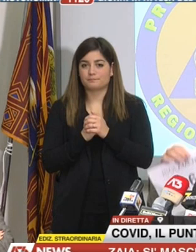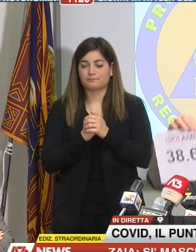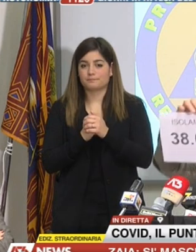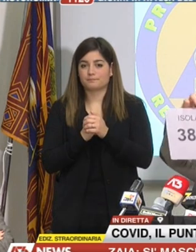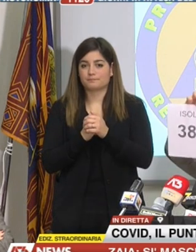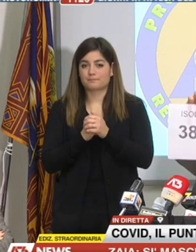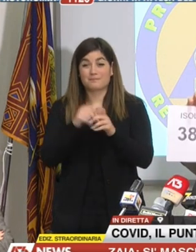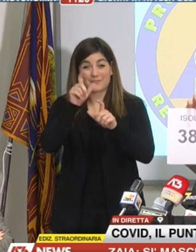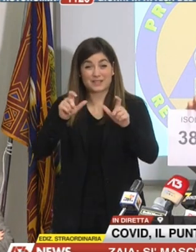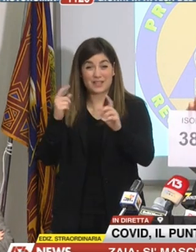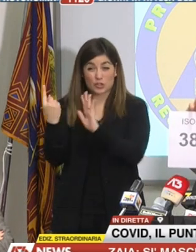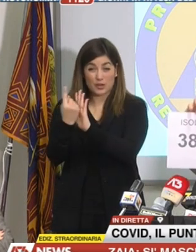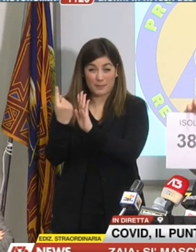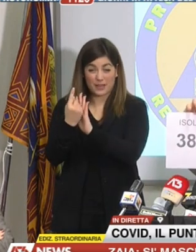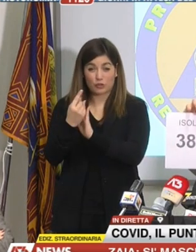In isolamento abbiamo